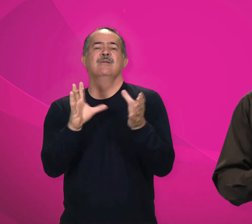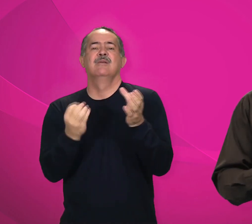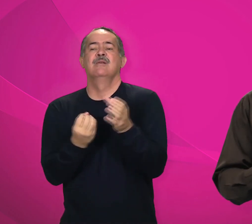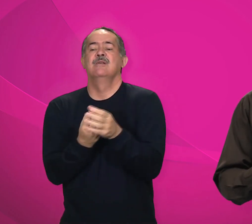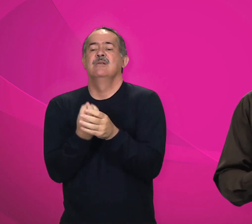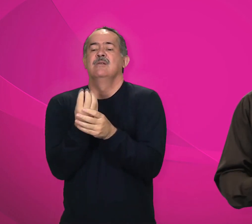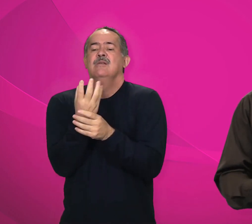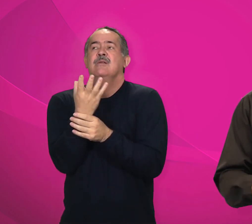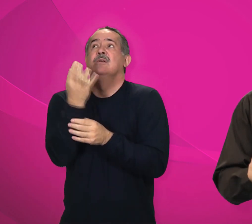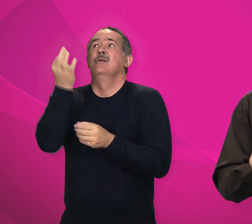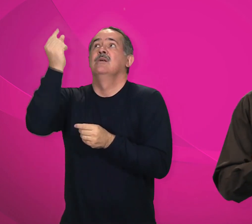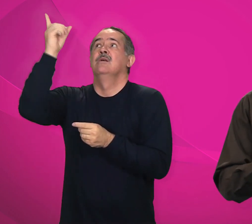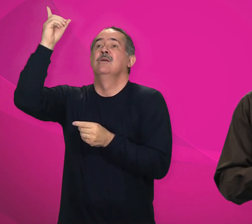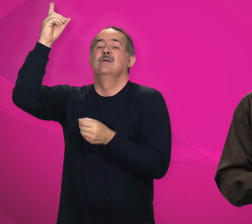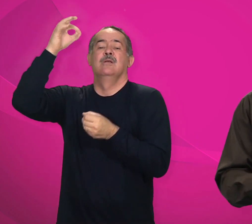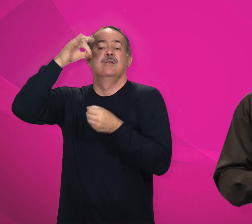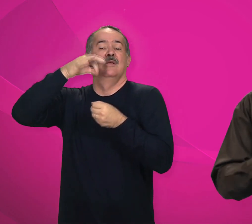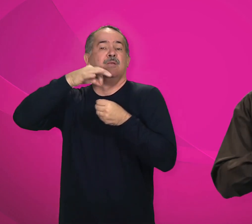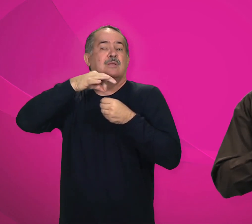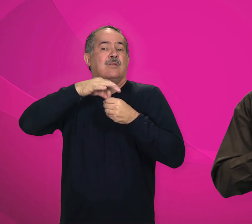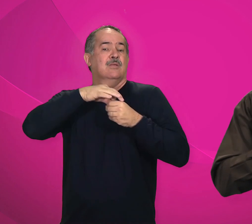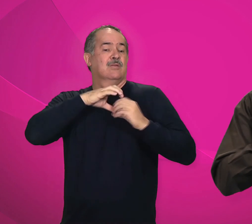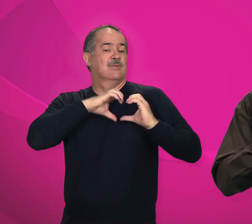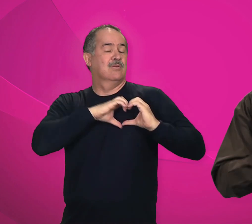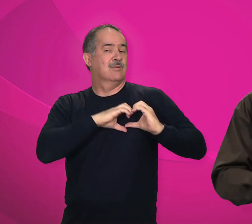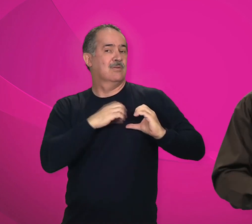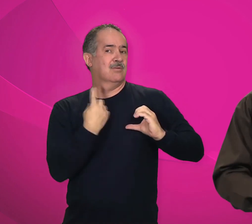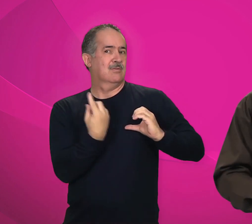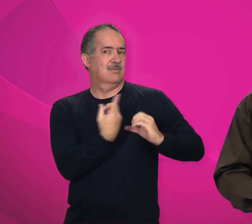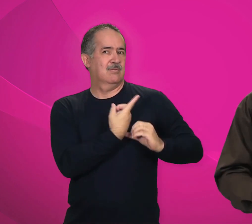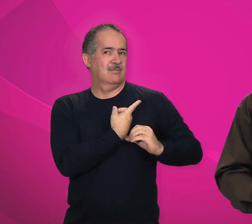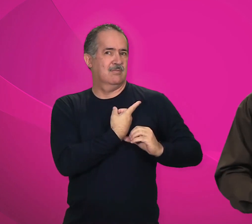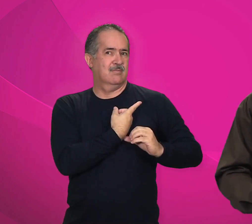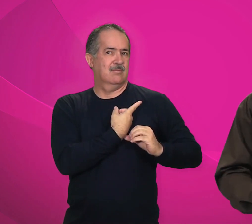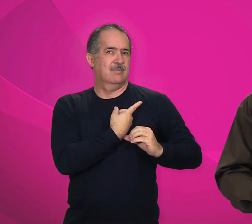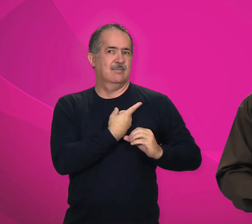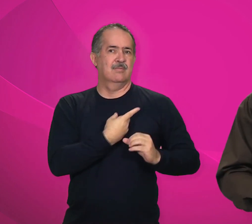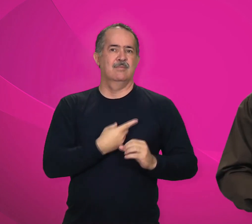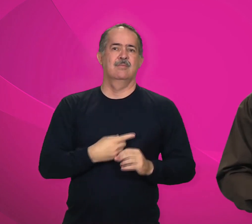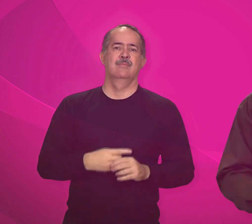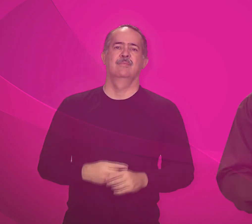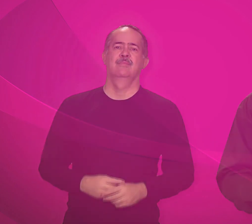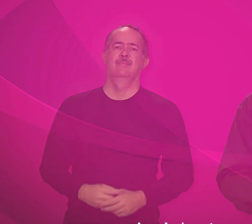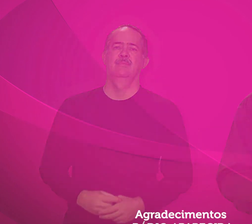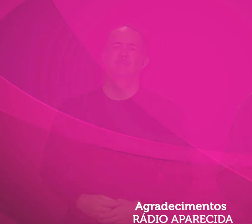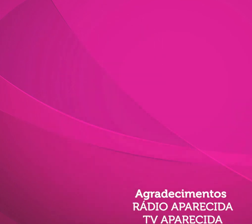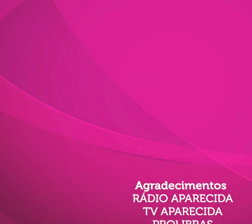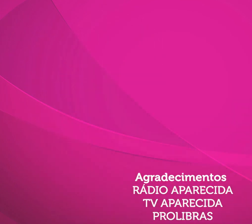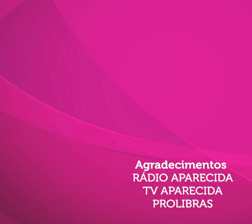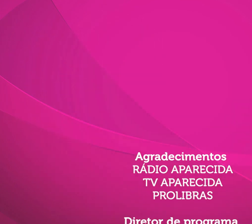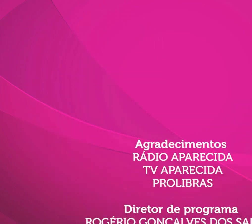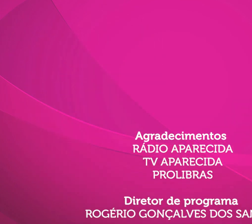porque deixamos nascer as sementes que Deus plantou no nosso coração.